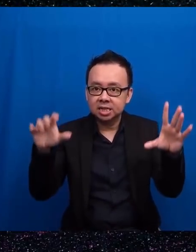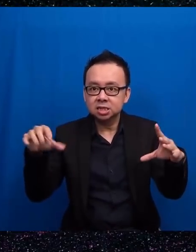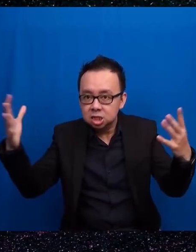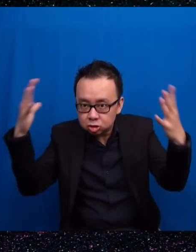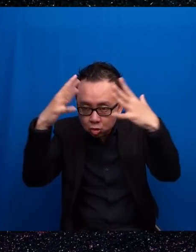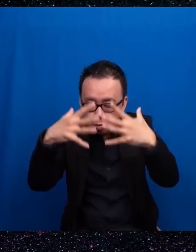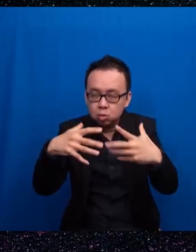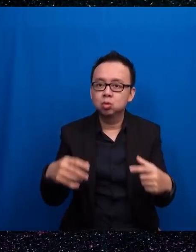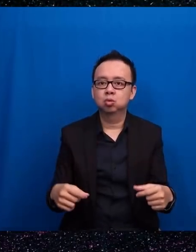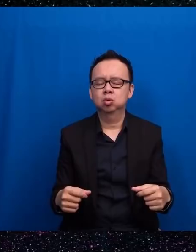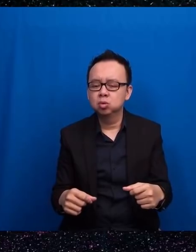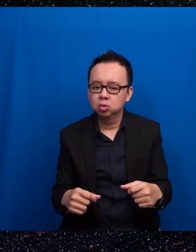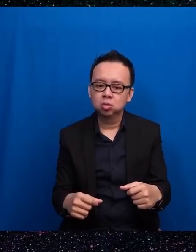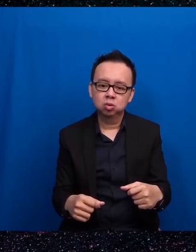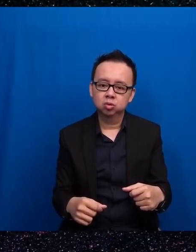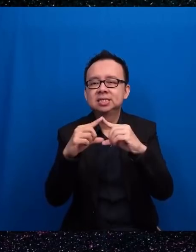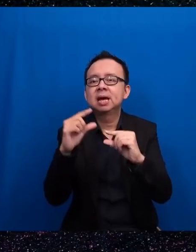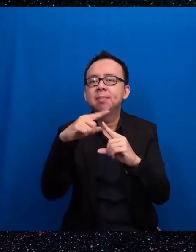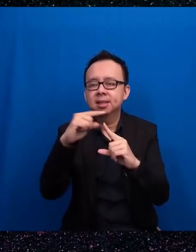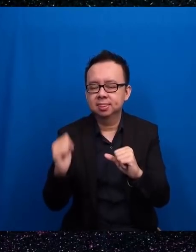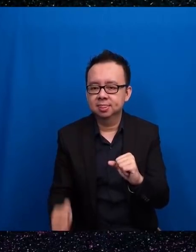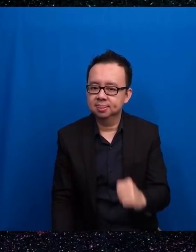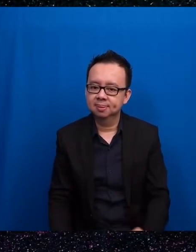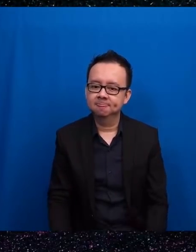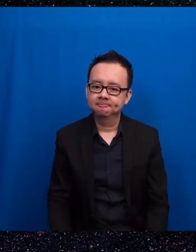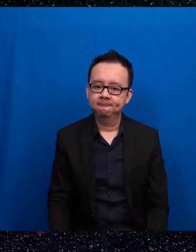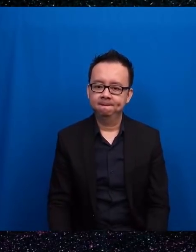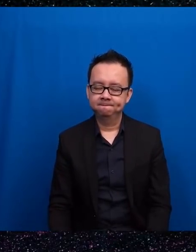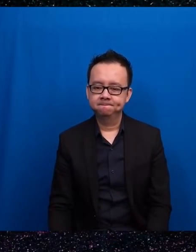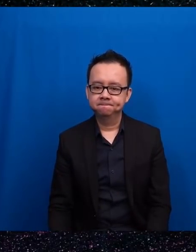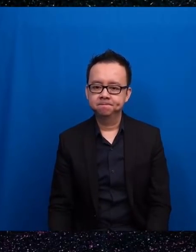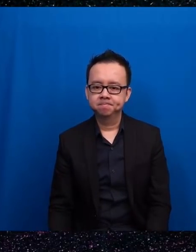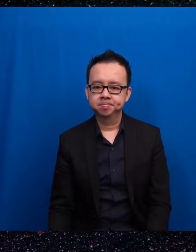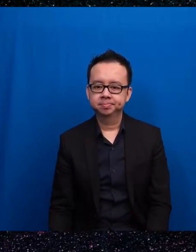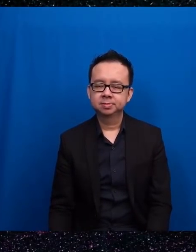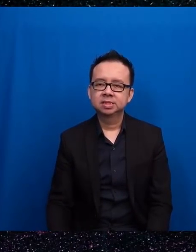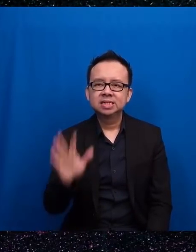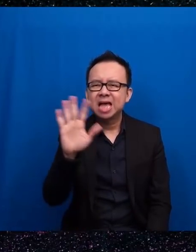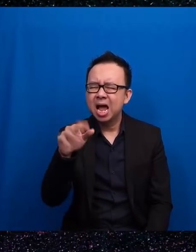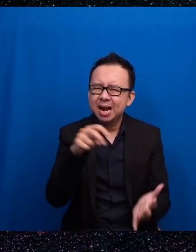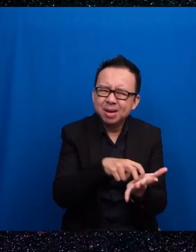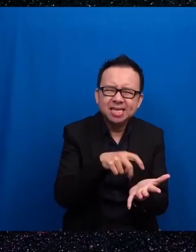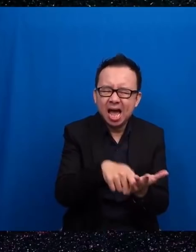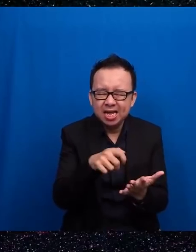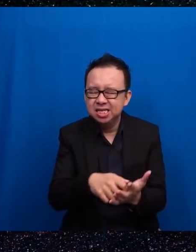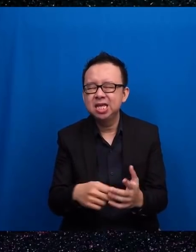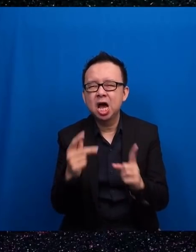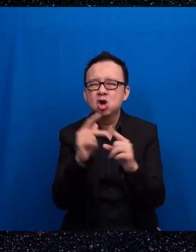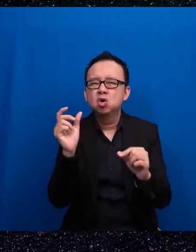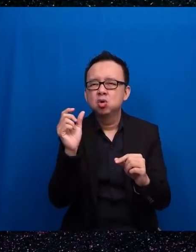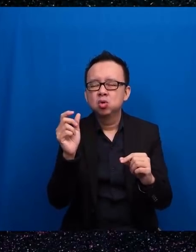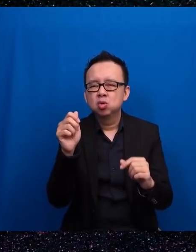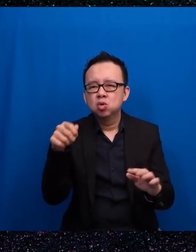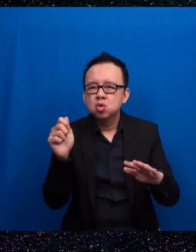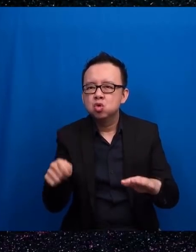bro. Slow down. Nah, jangan menginjak-injak hukum Sabat.